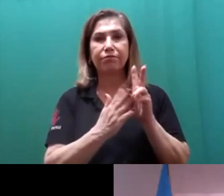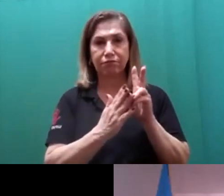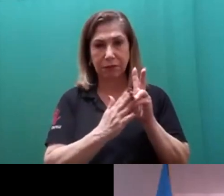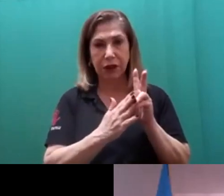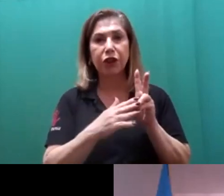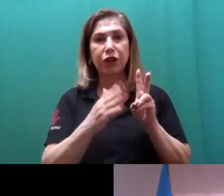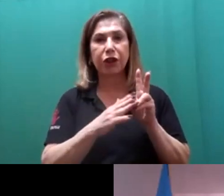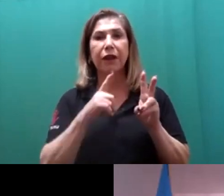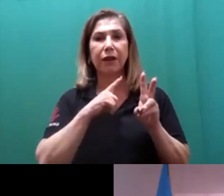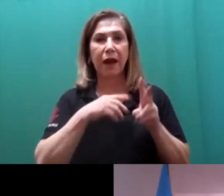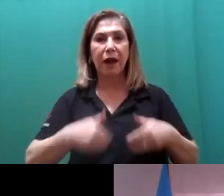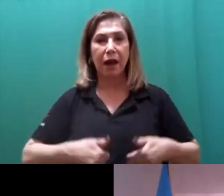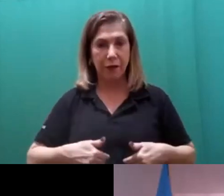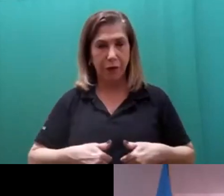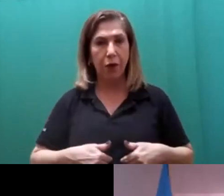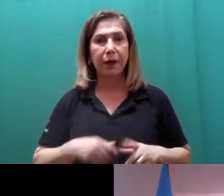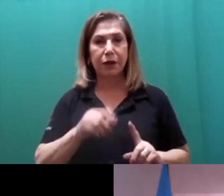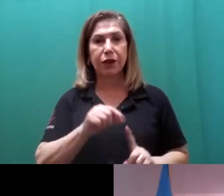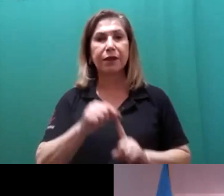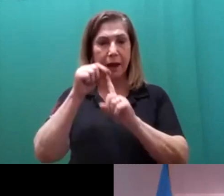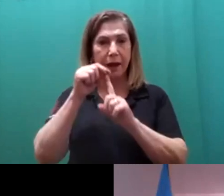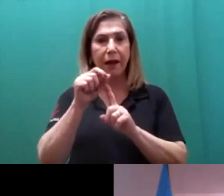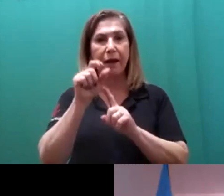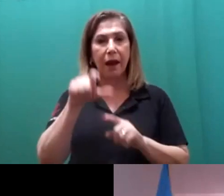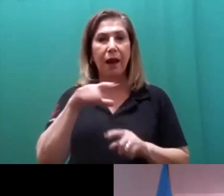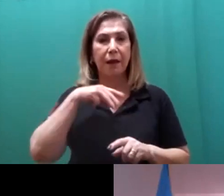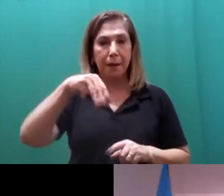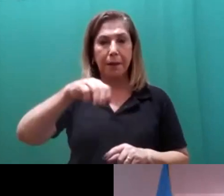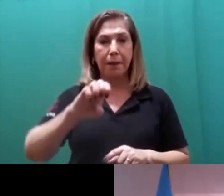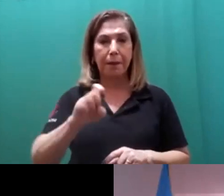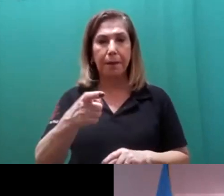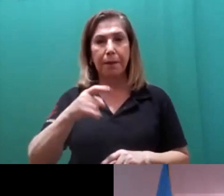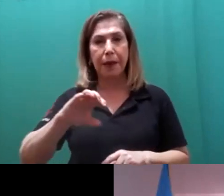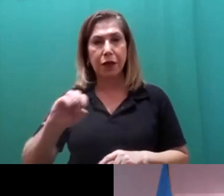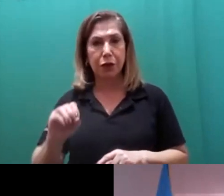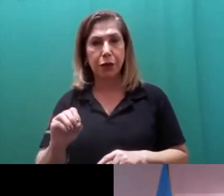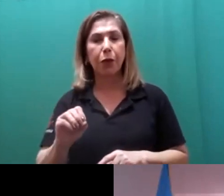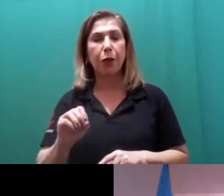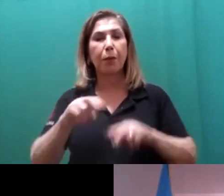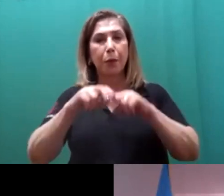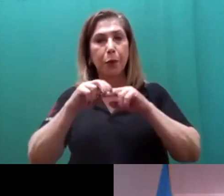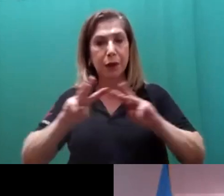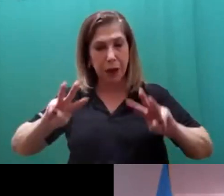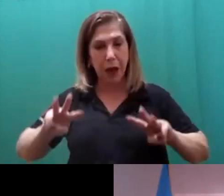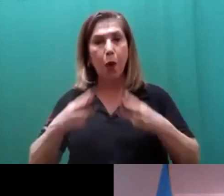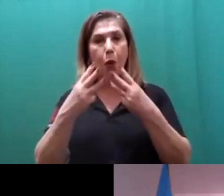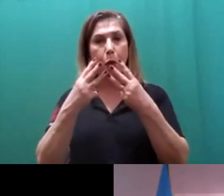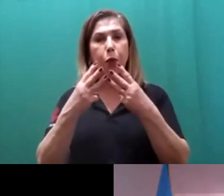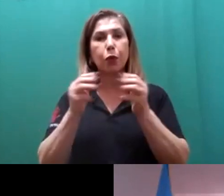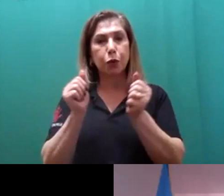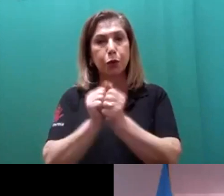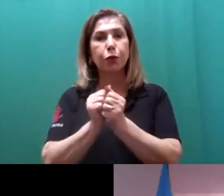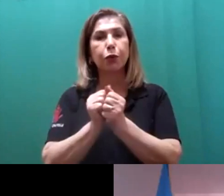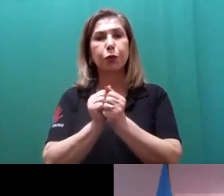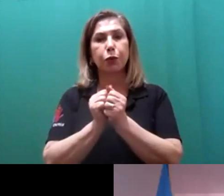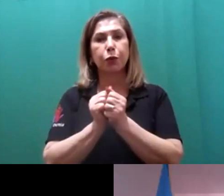desafío, más destacar que sí fue uno de los procesos de las Naciones Unidas más incluyentes, este de